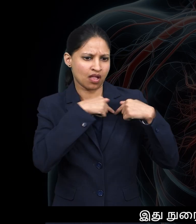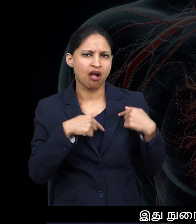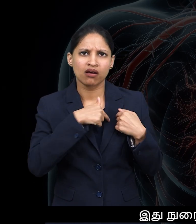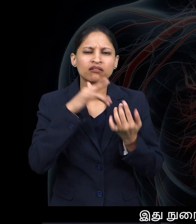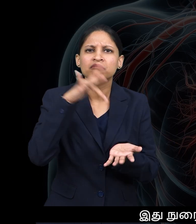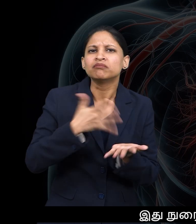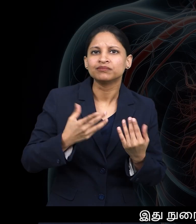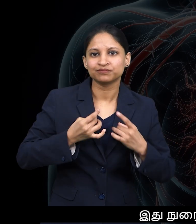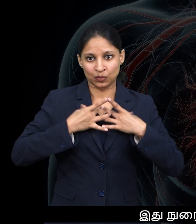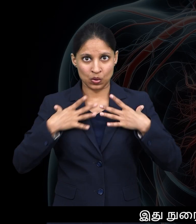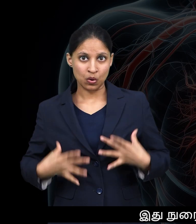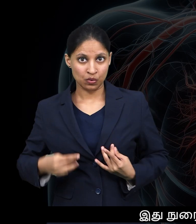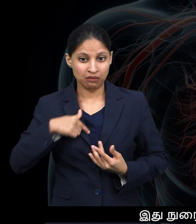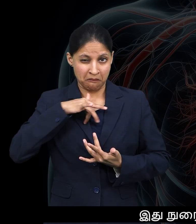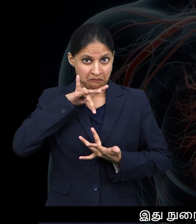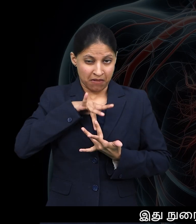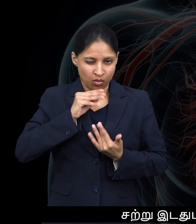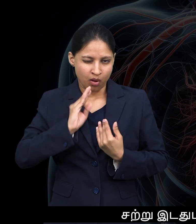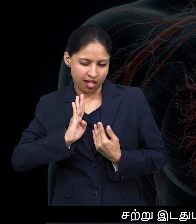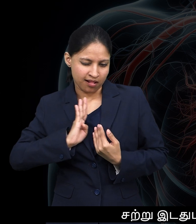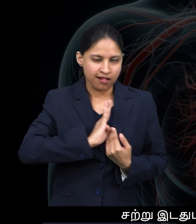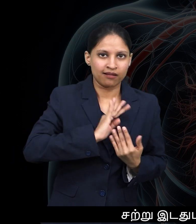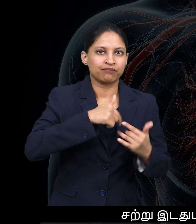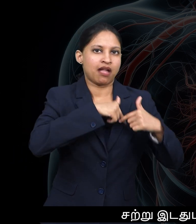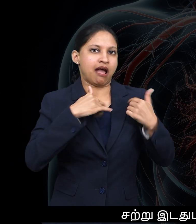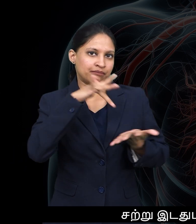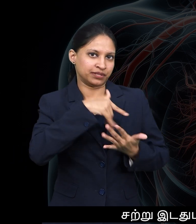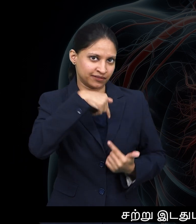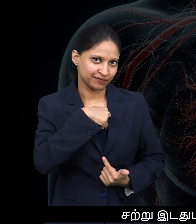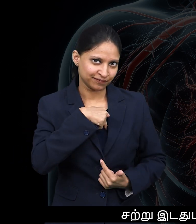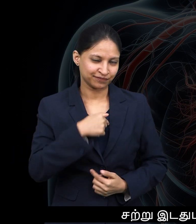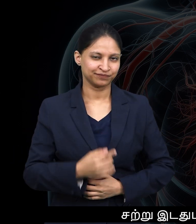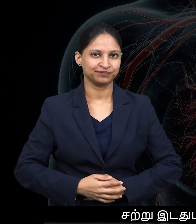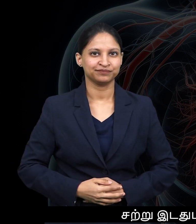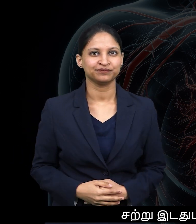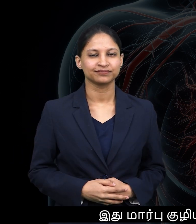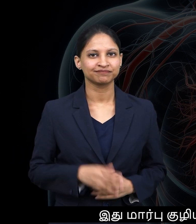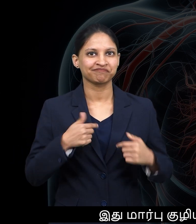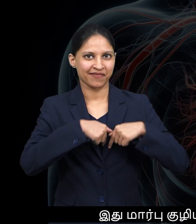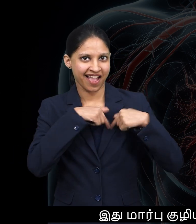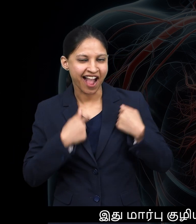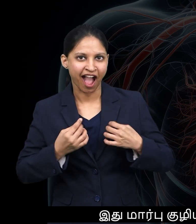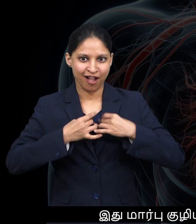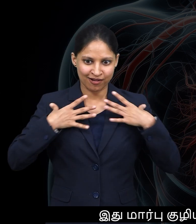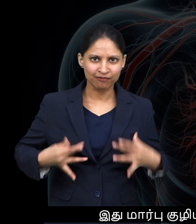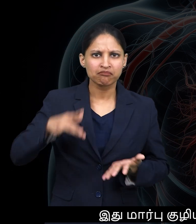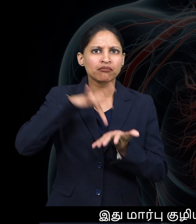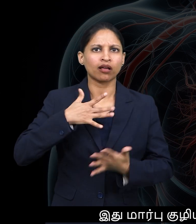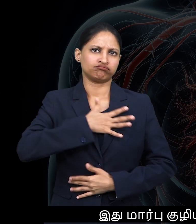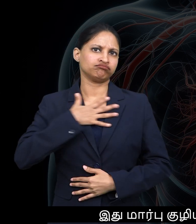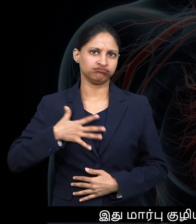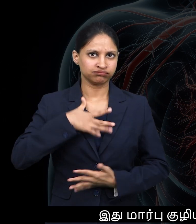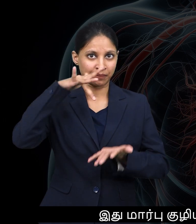இது நுரையீரலுக்கு இடையில் சற்று இடதுபுறமாக அமைந்துள்ளது. இது மார்பு